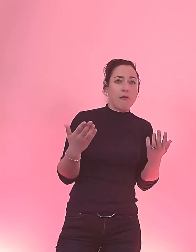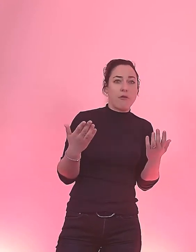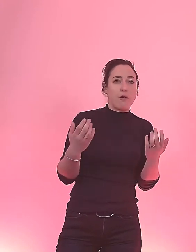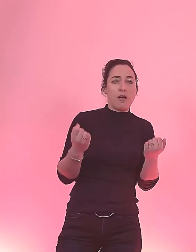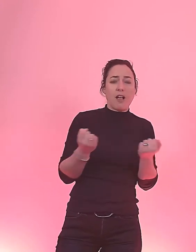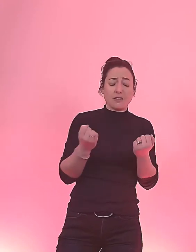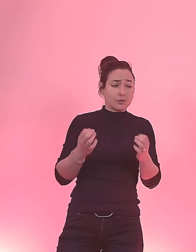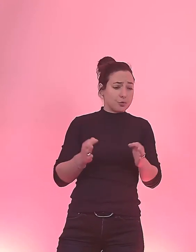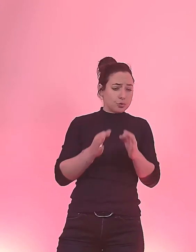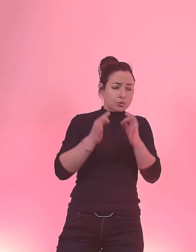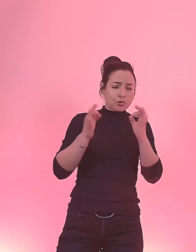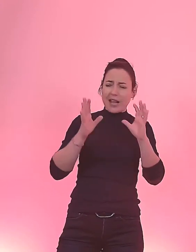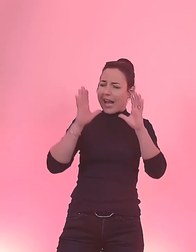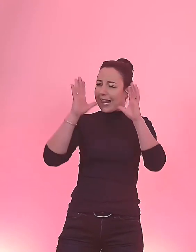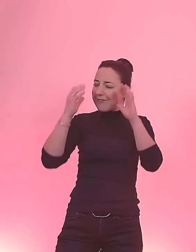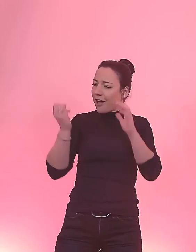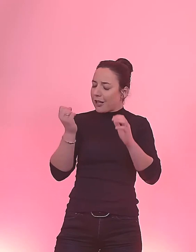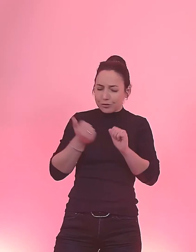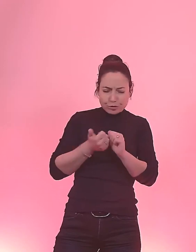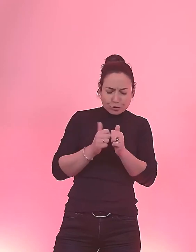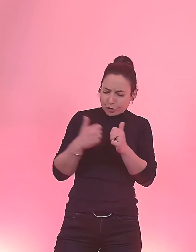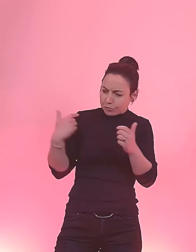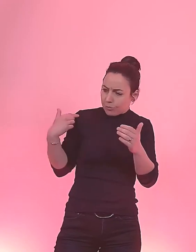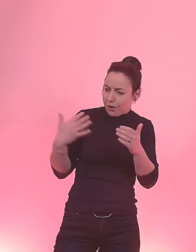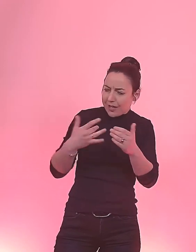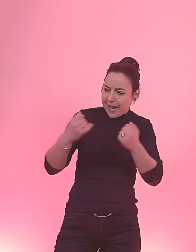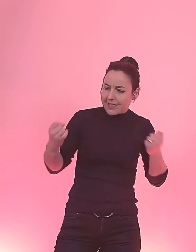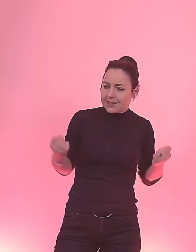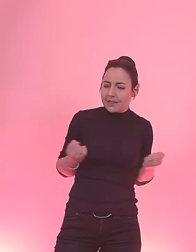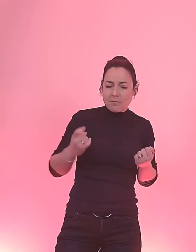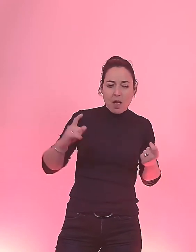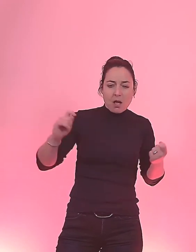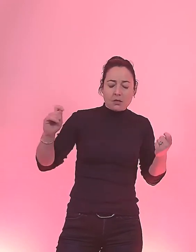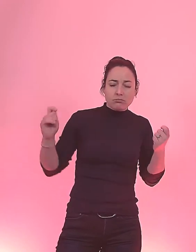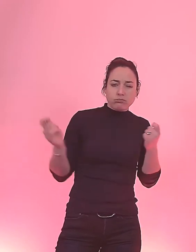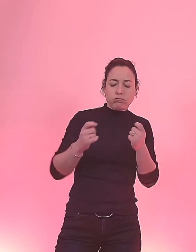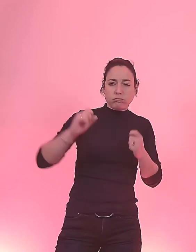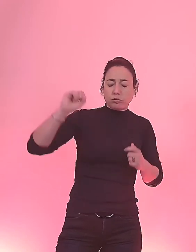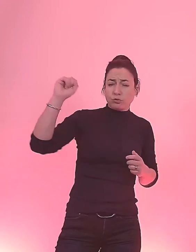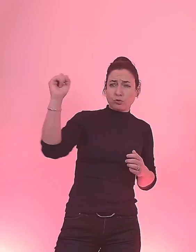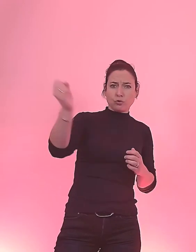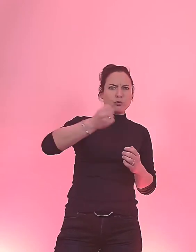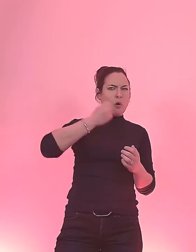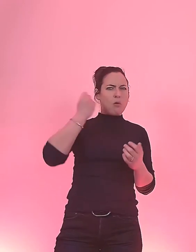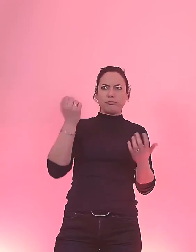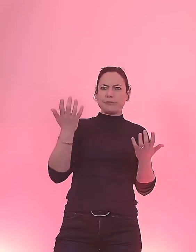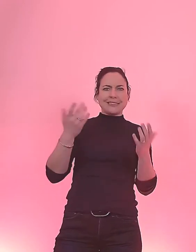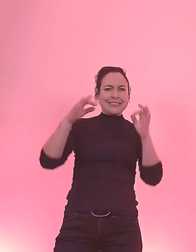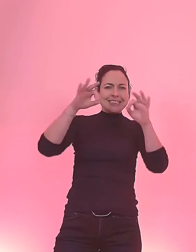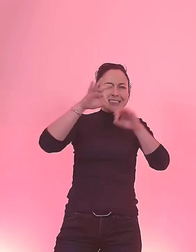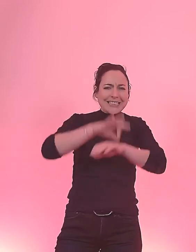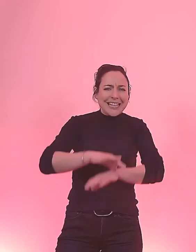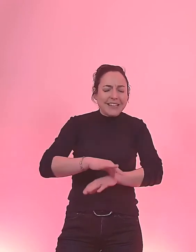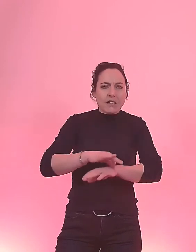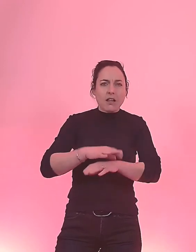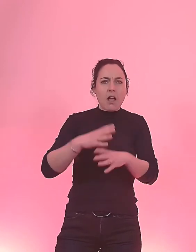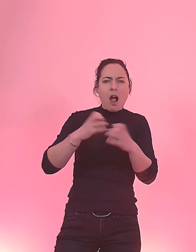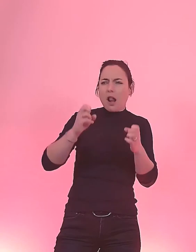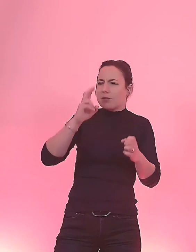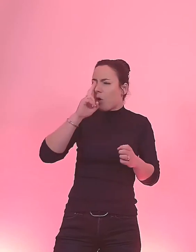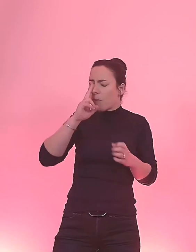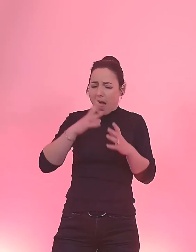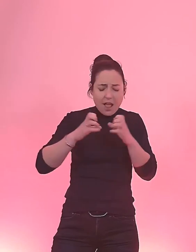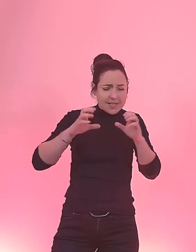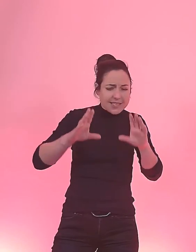live gehad heb je gesport en was je energiek maar sloeg die storm naar binnen in de vorm van de ziekte en wat jou proberen je deed alles wat je kon